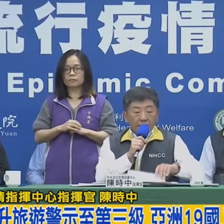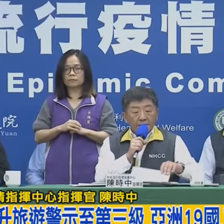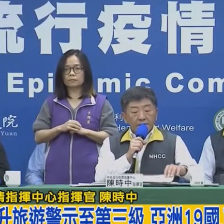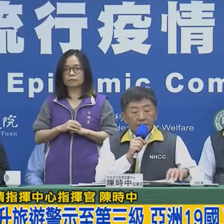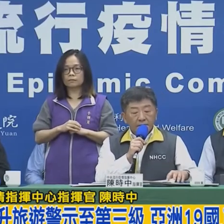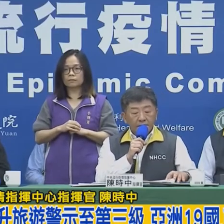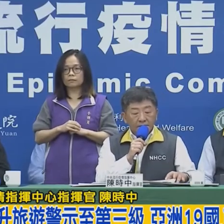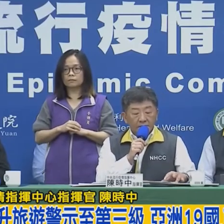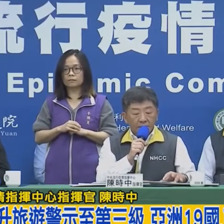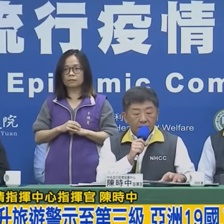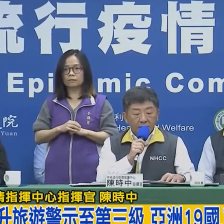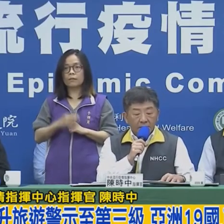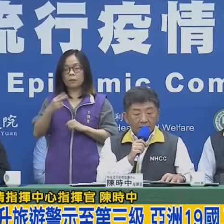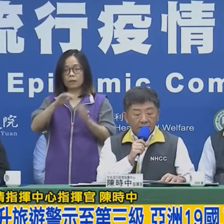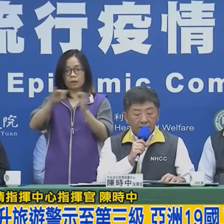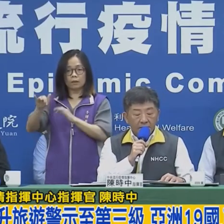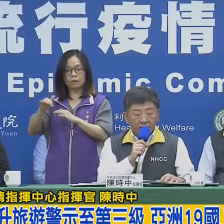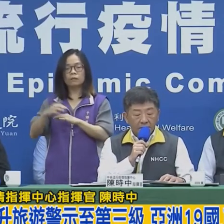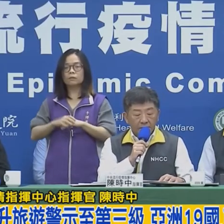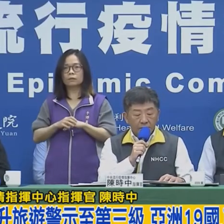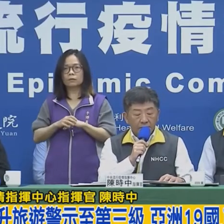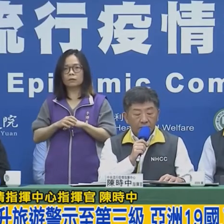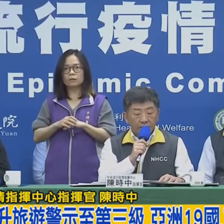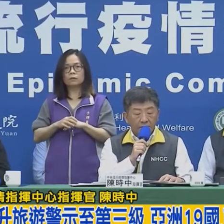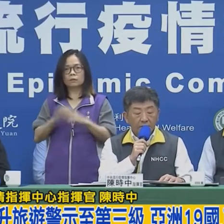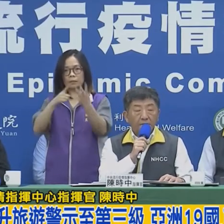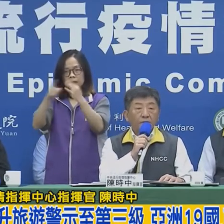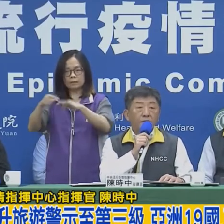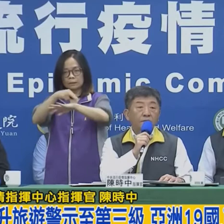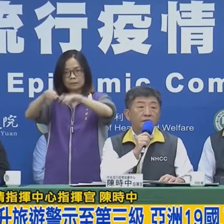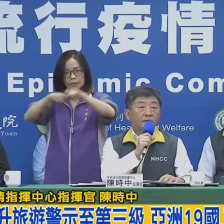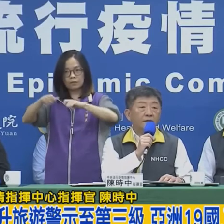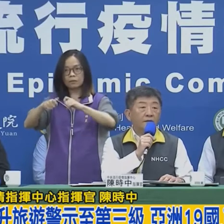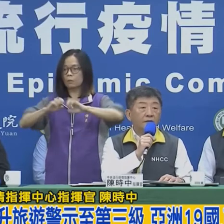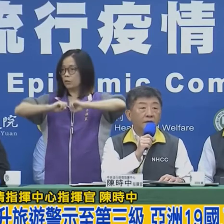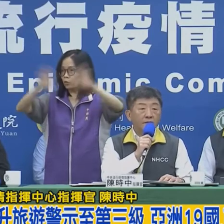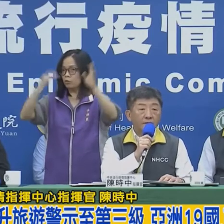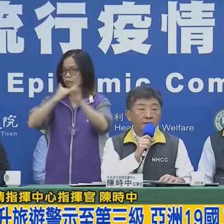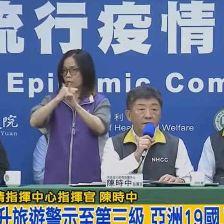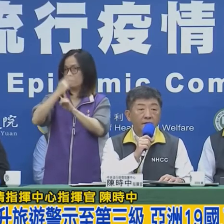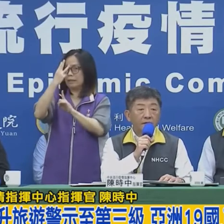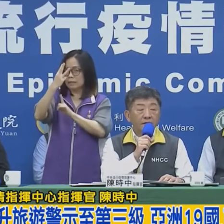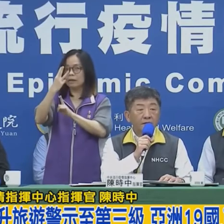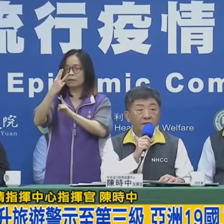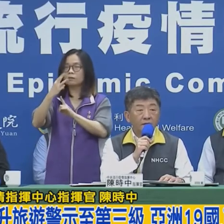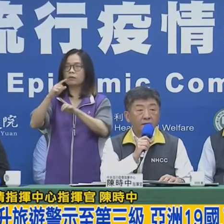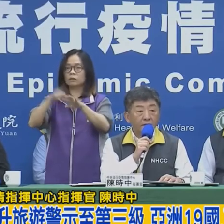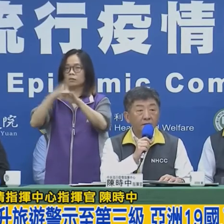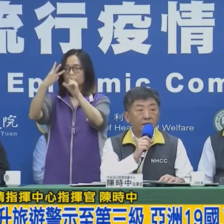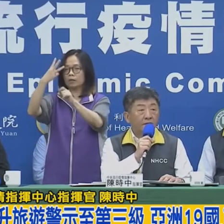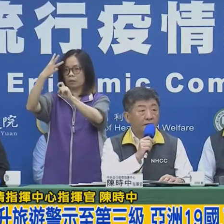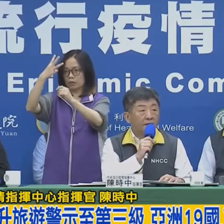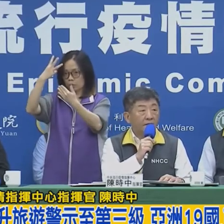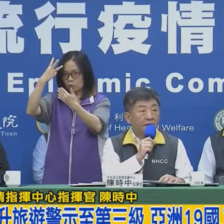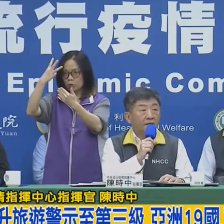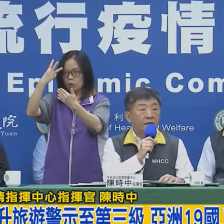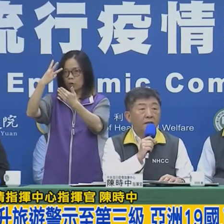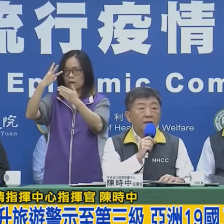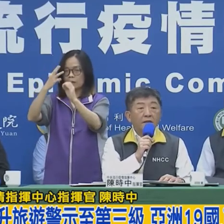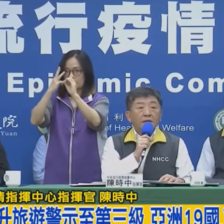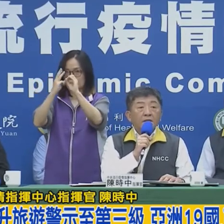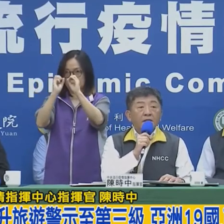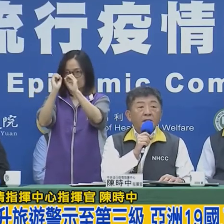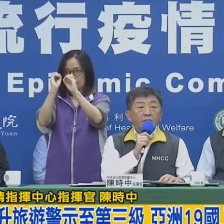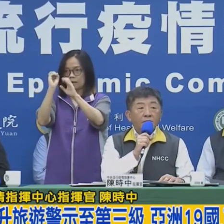那另外除了这个，我们大概就这些所有的措施，我们要宣布第3级是从3月19号零时